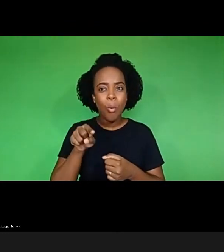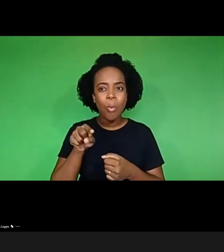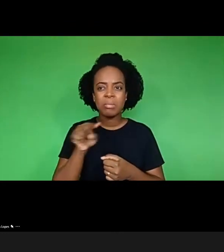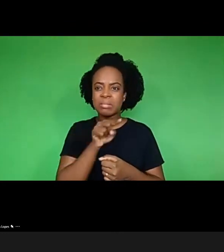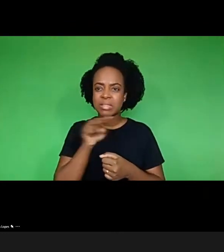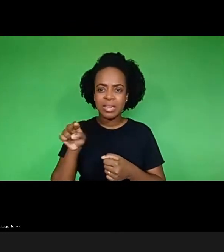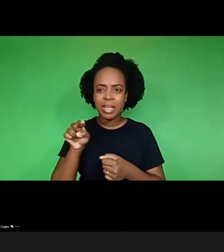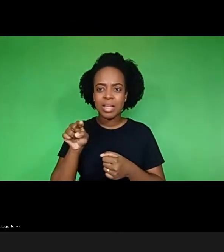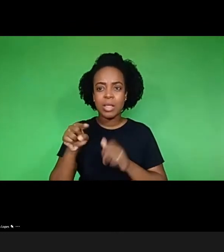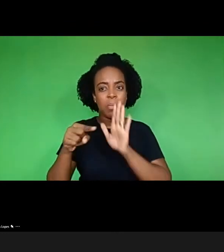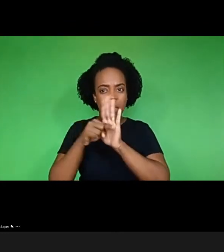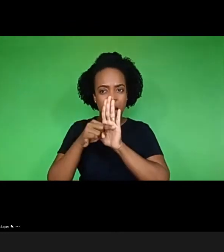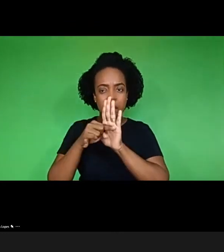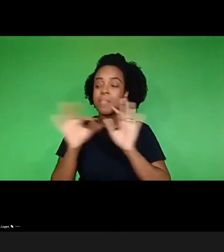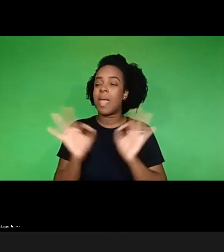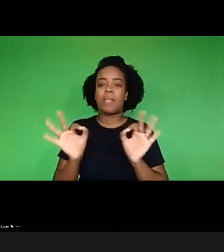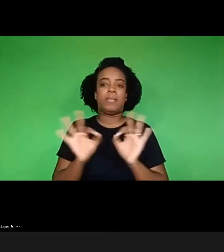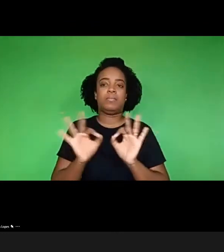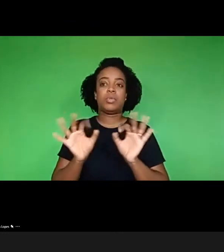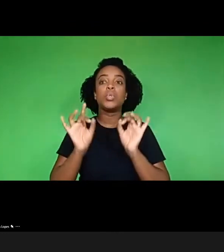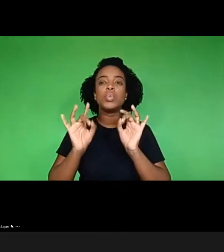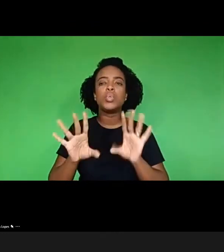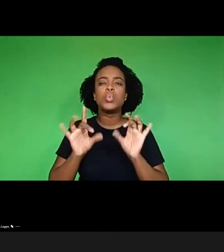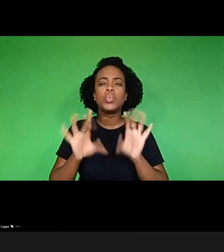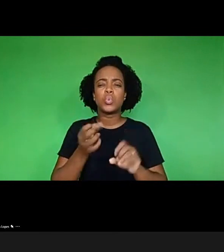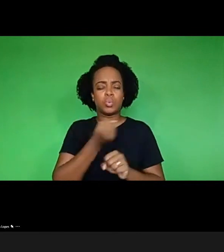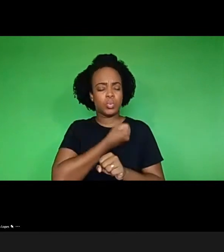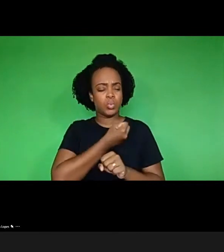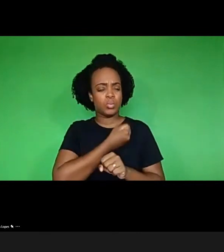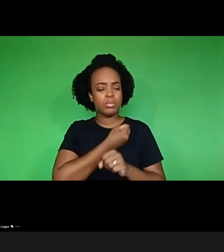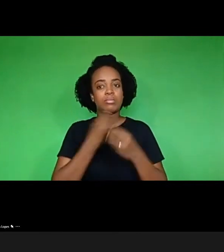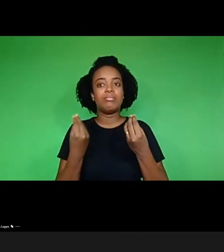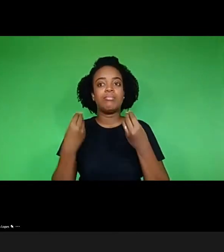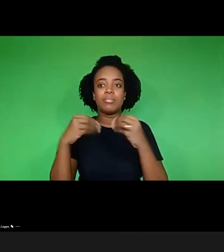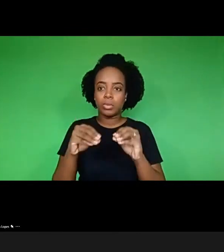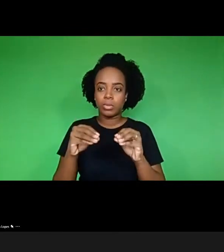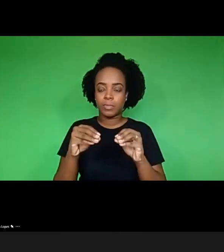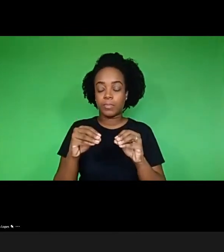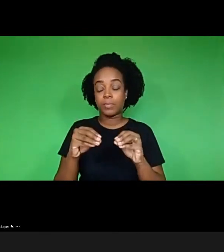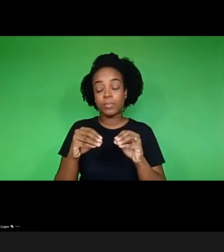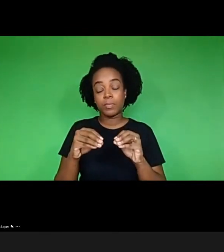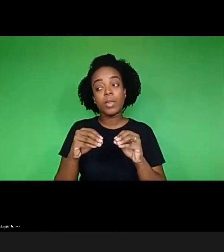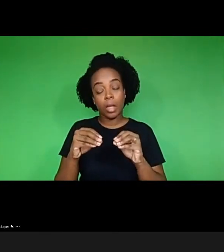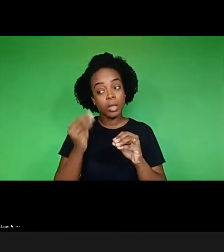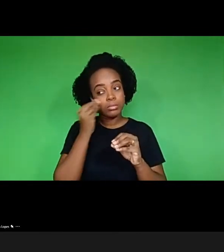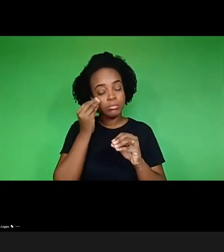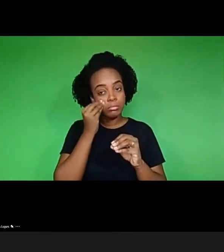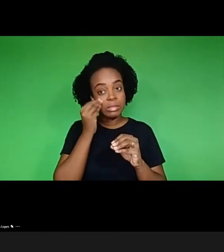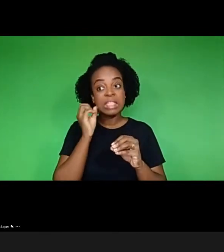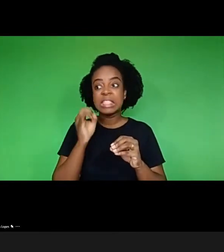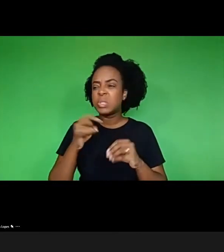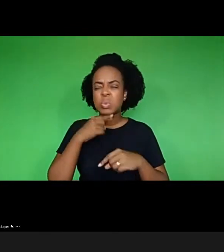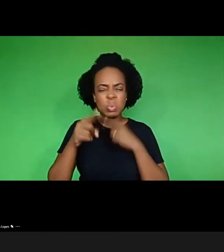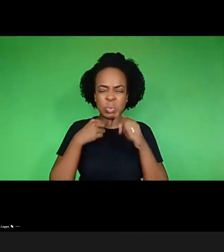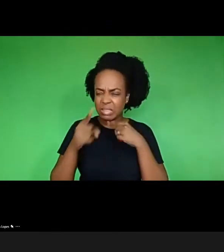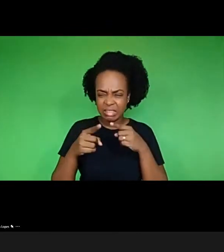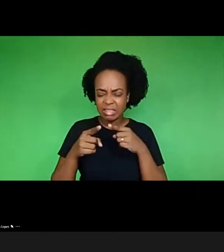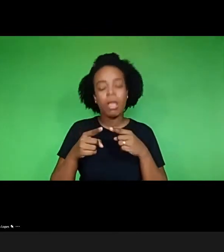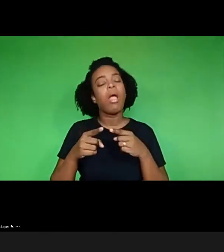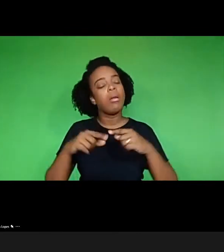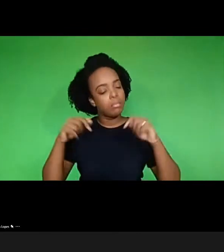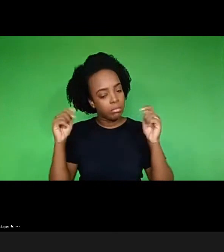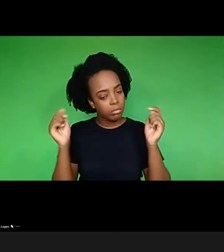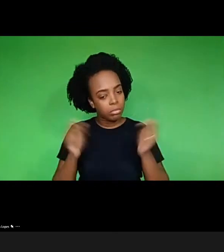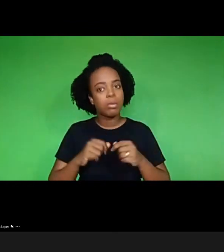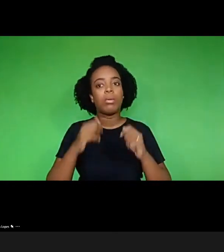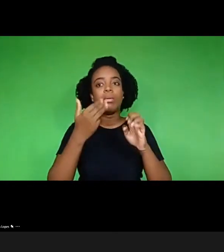pode perguntar na secretaria, né? Ou mandar um e-mail para a secretaria e vai clicar